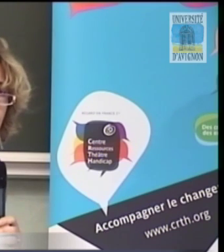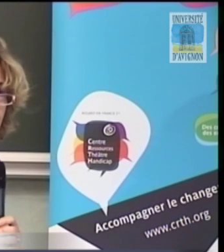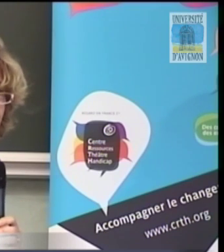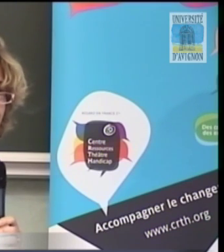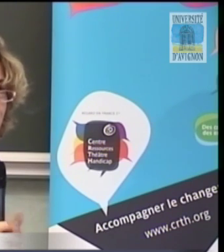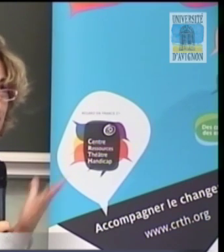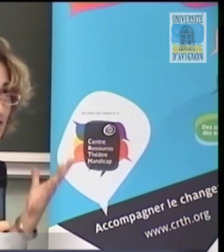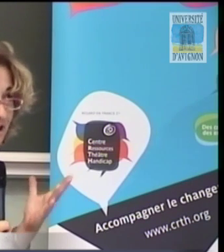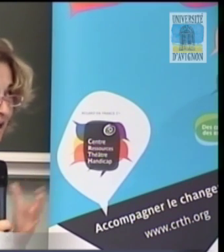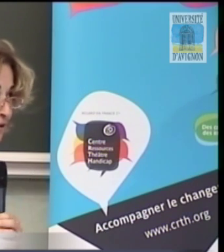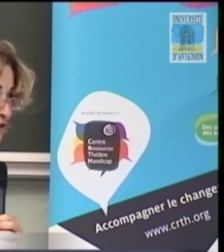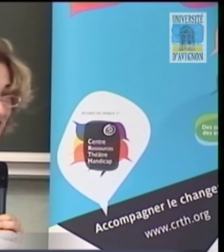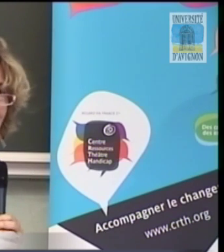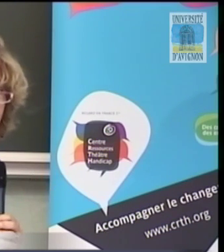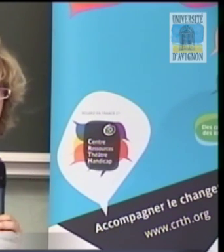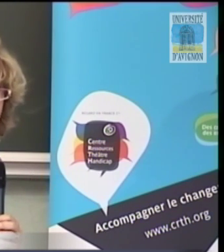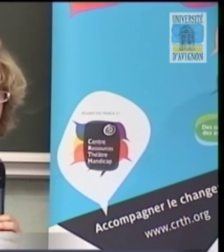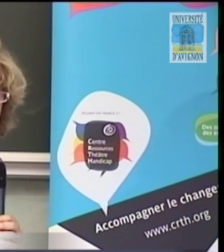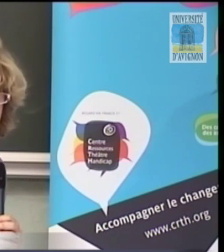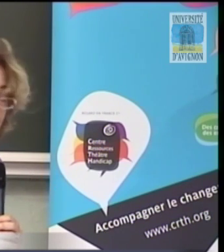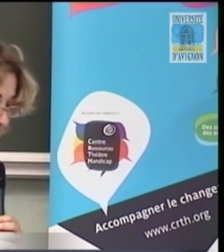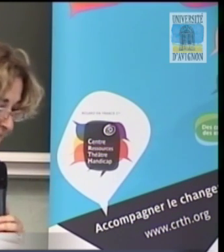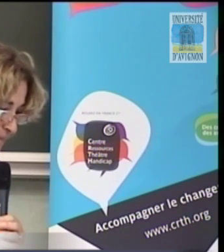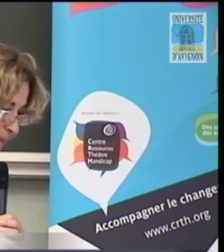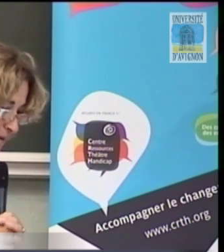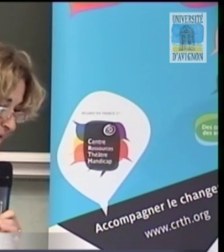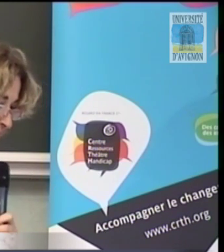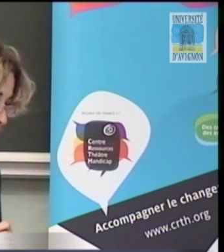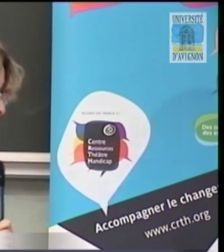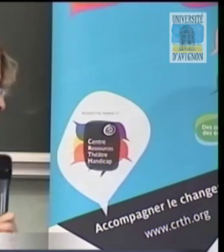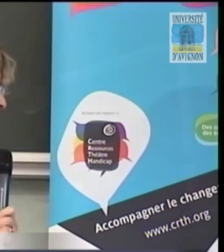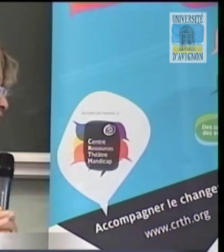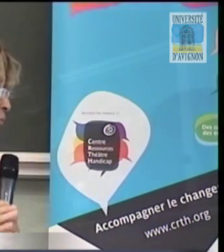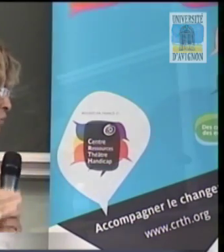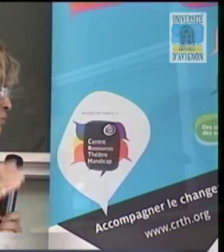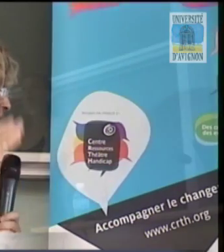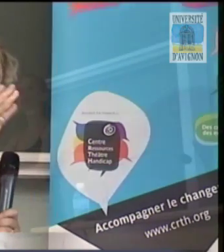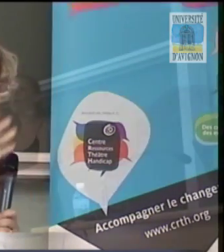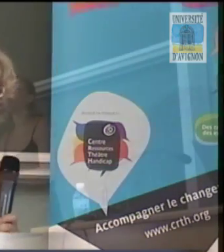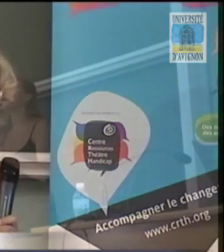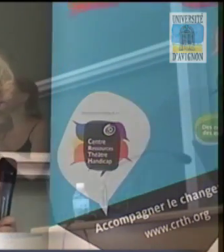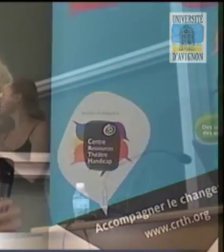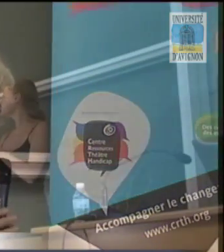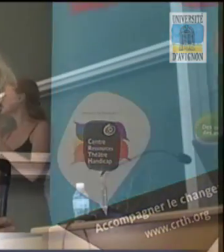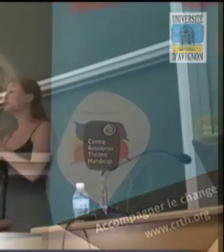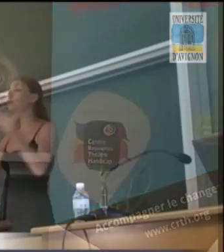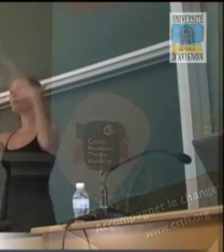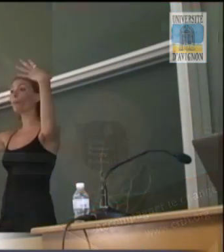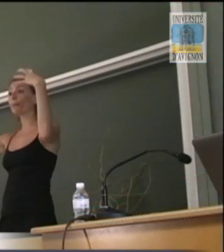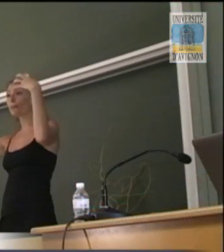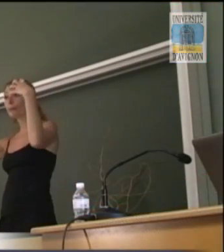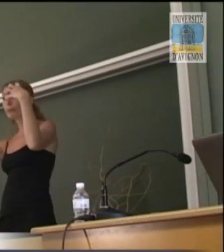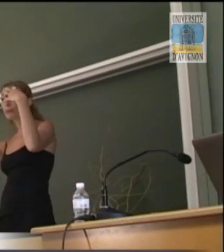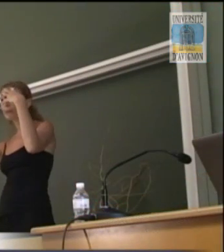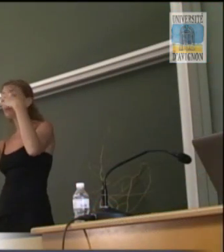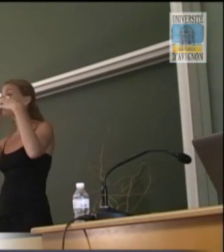nous, en général, on ne les voit pas, les obstacles. Par exemple, une lumière tamisée, une